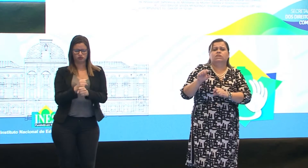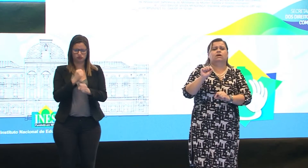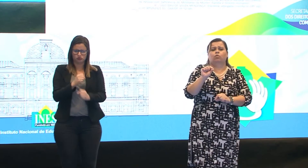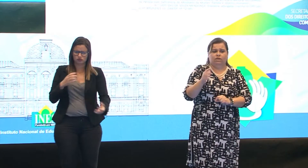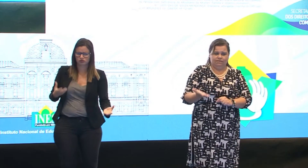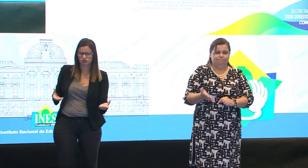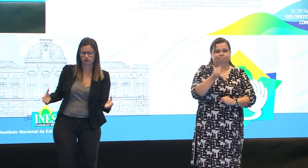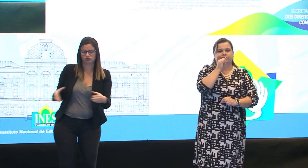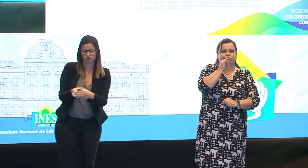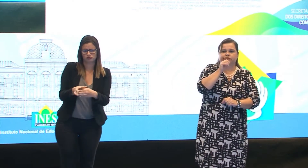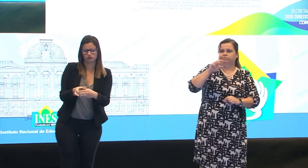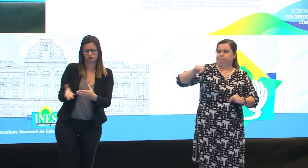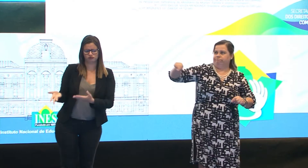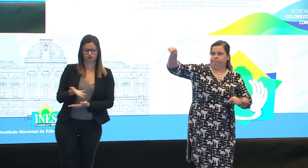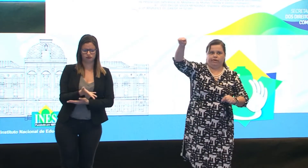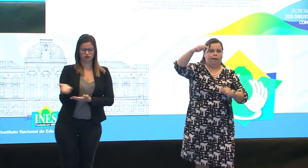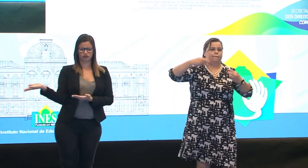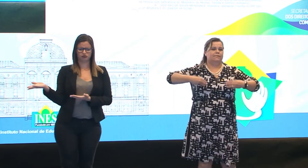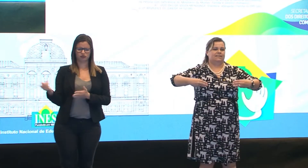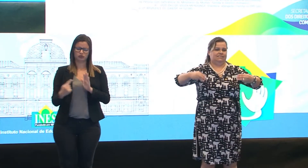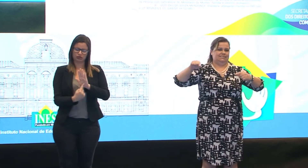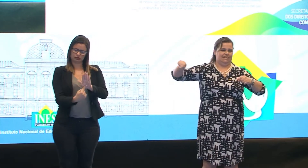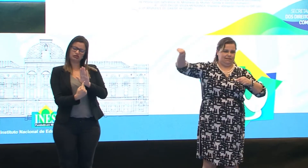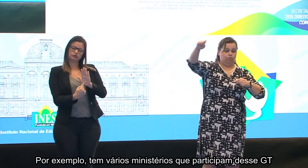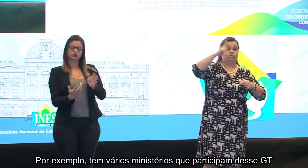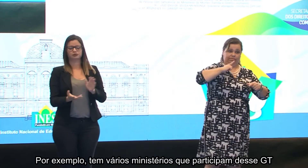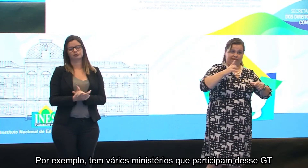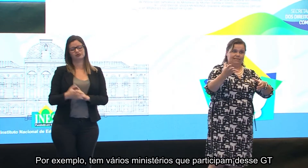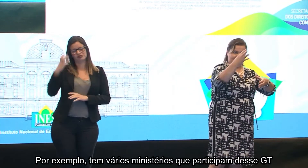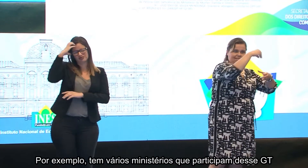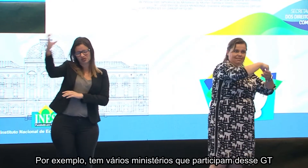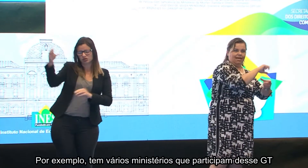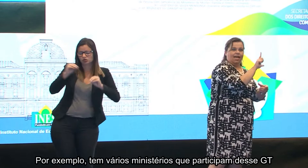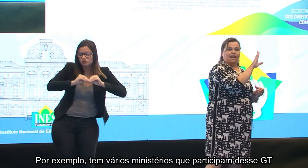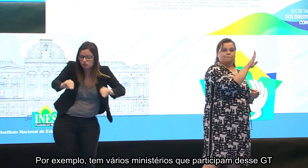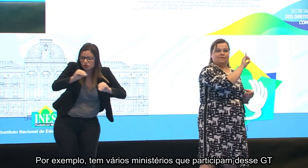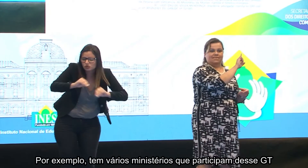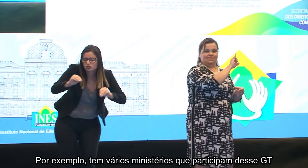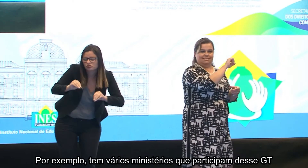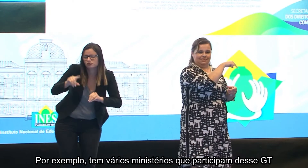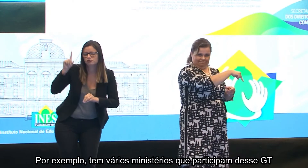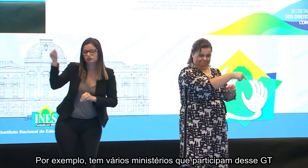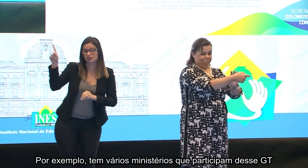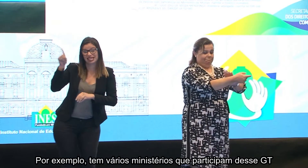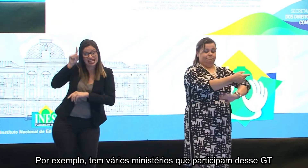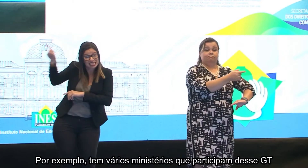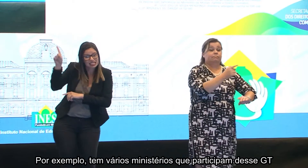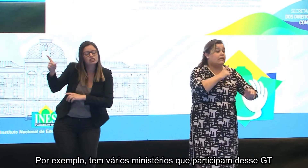nossa equipe está trabalhando ali. Por exemplo, tem vários ministérios que participam desse